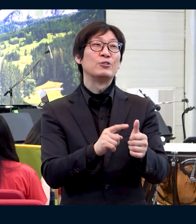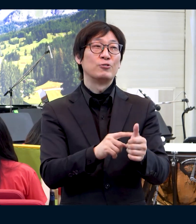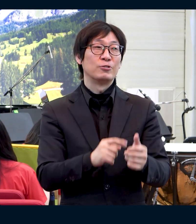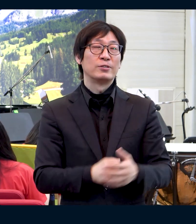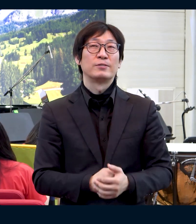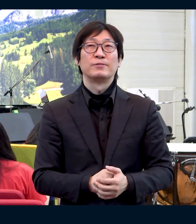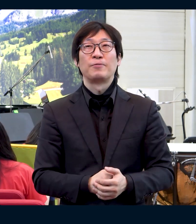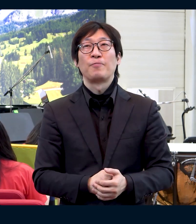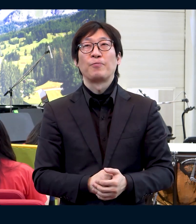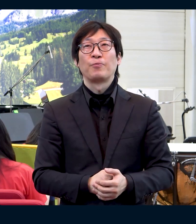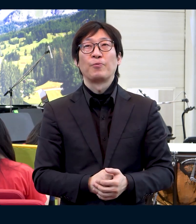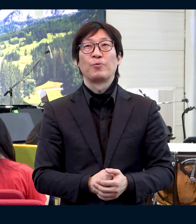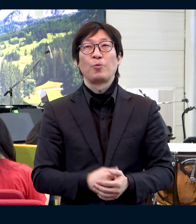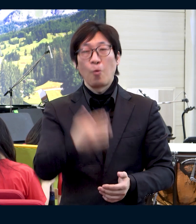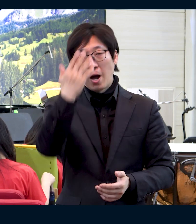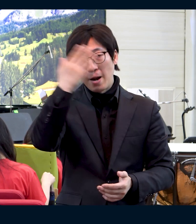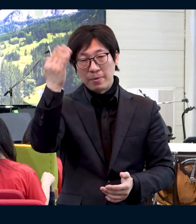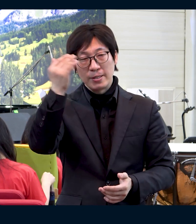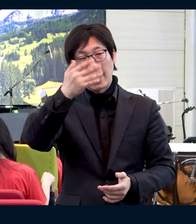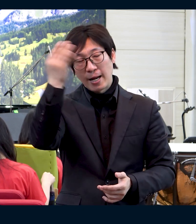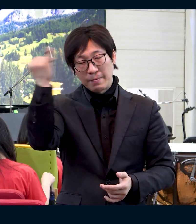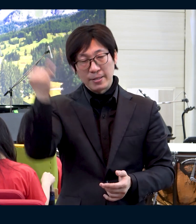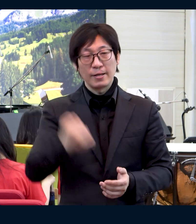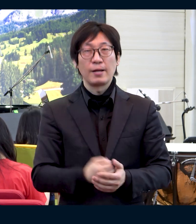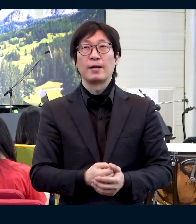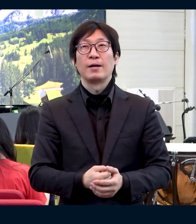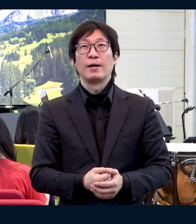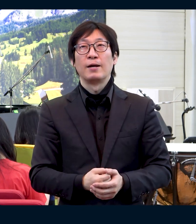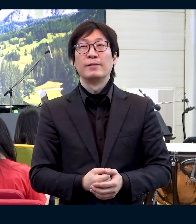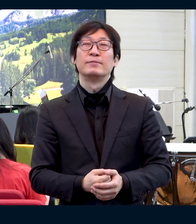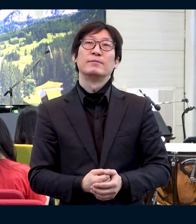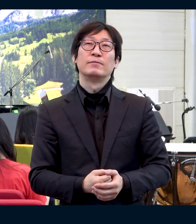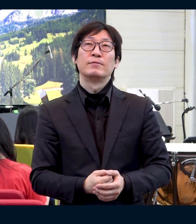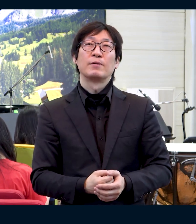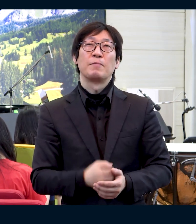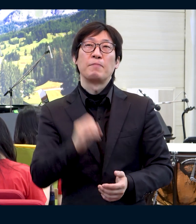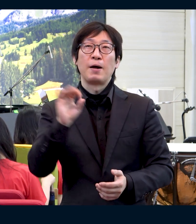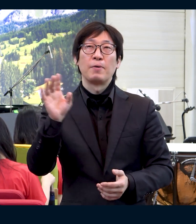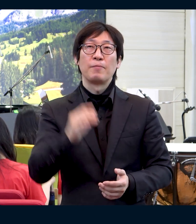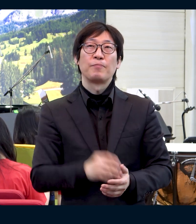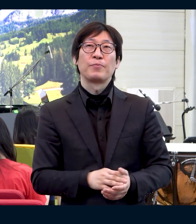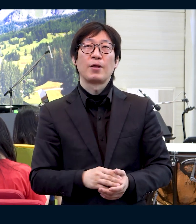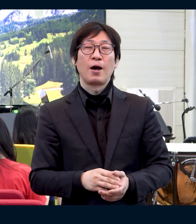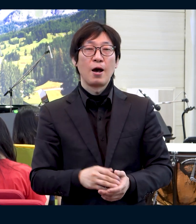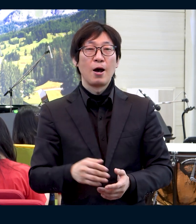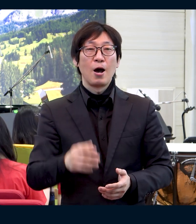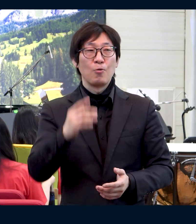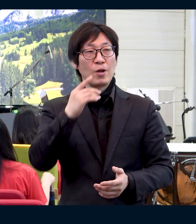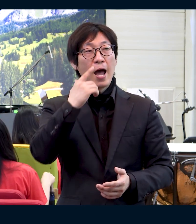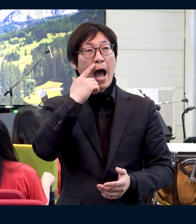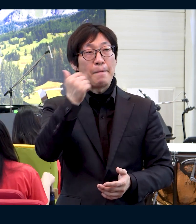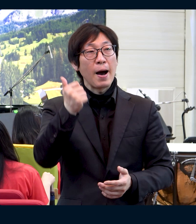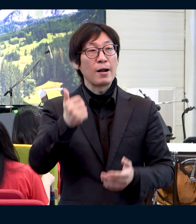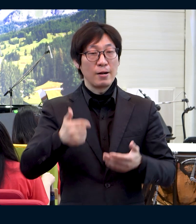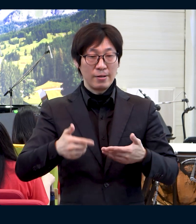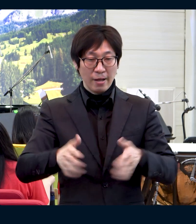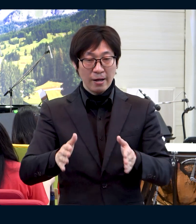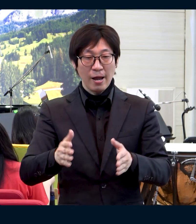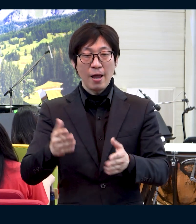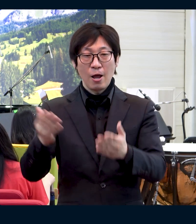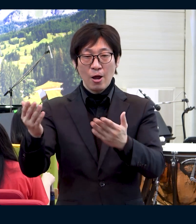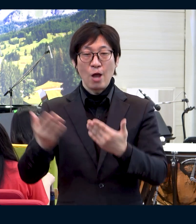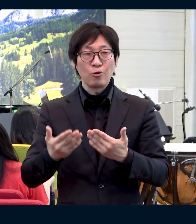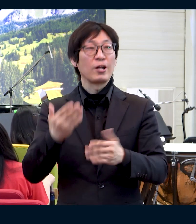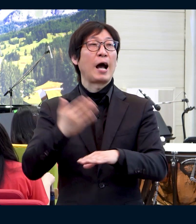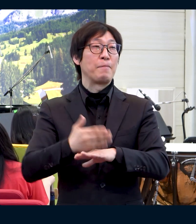친구입니다. 또 할아버지 할머니에게는 할아버지 할머니 우리 아빠를 낳아주셔서 감사합니다 라고